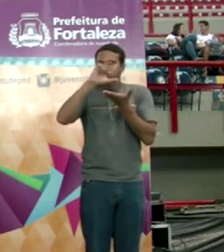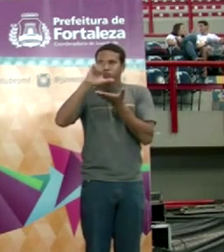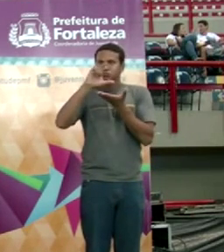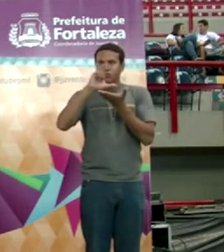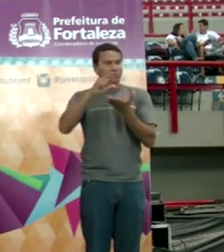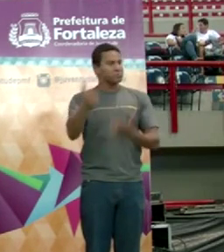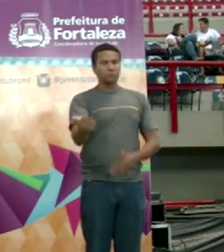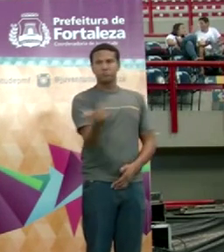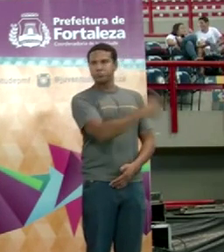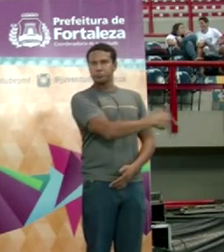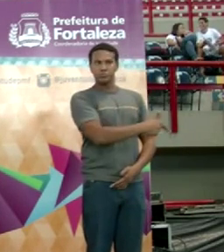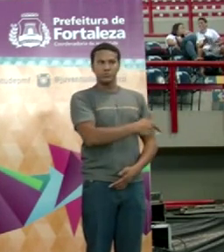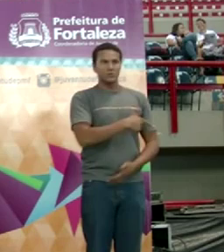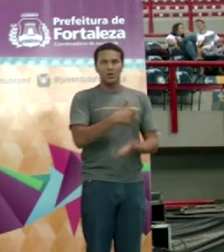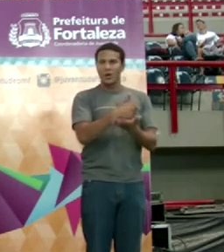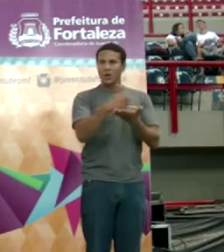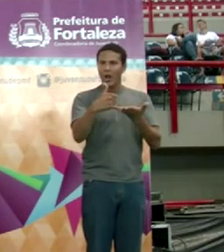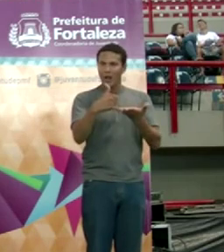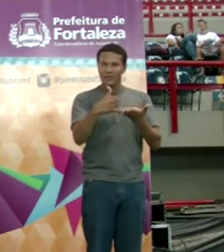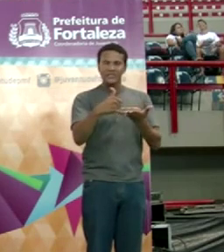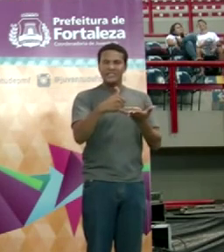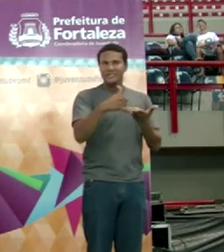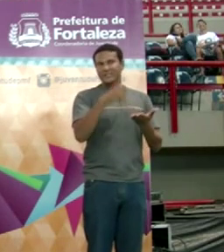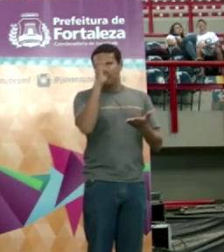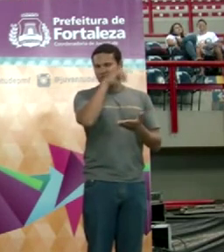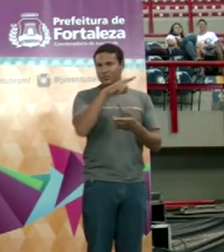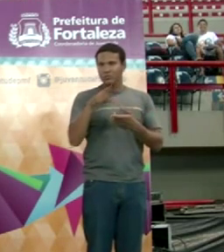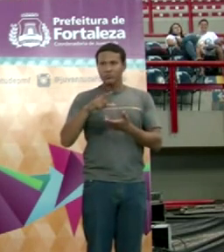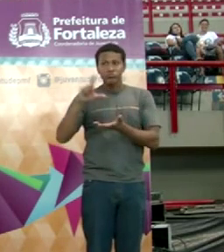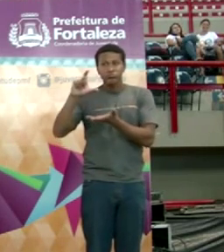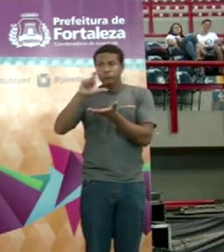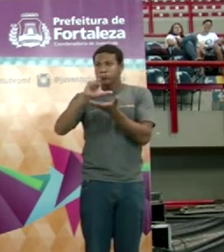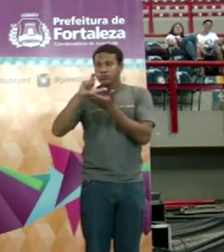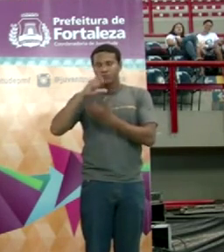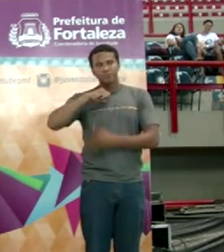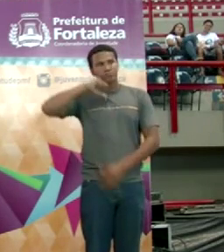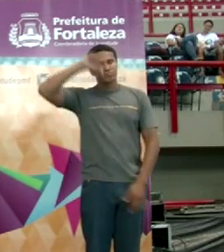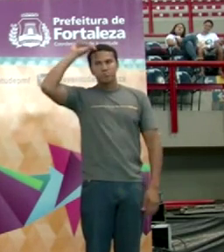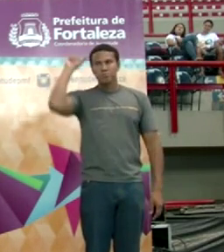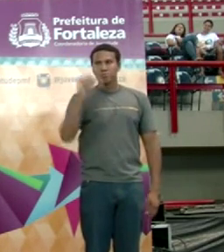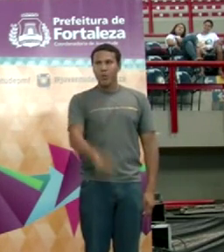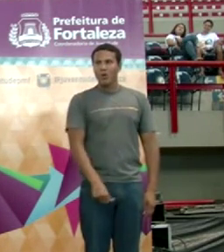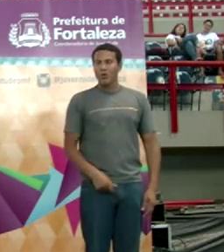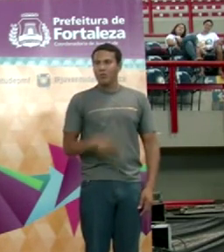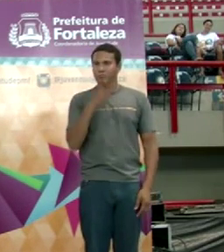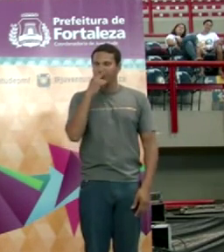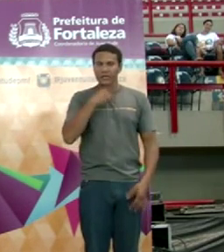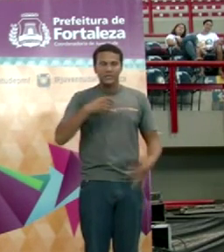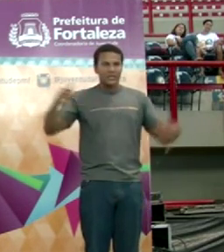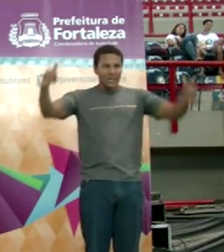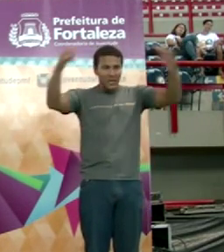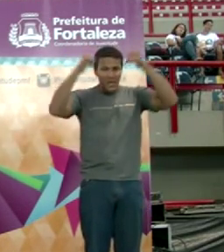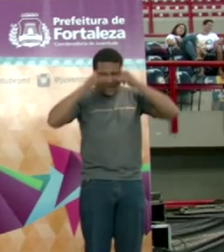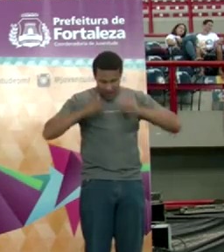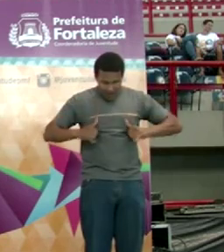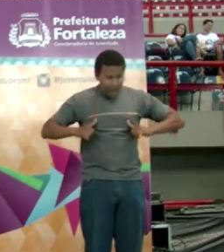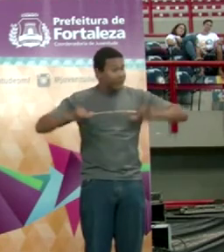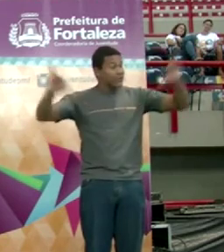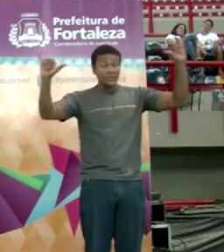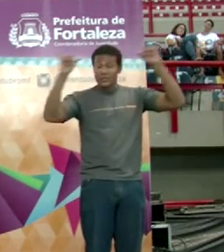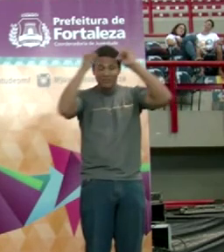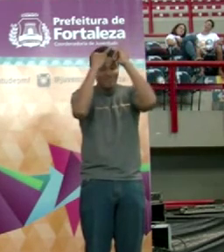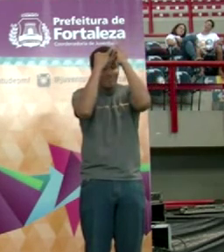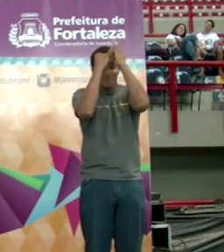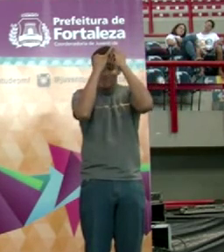crack é muito complicado, tá? Então, crack é o tipo de droga que você tem que evitar sob qualquer